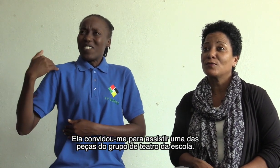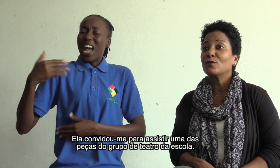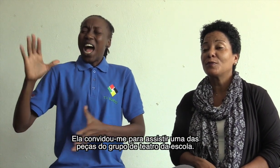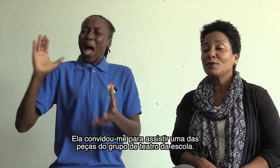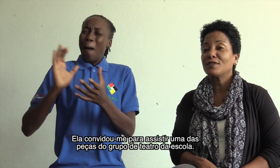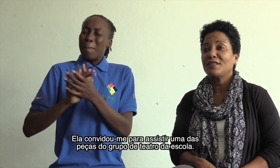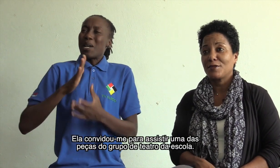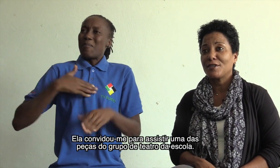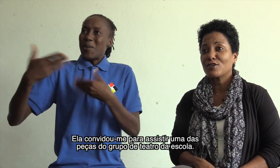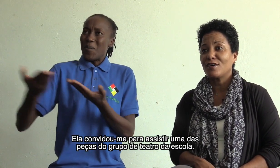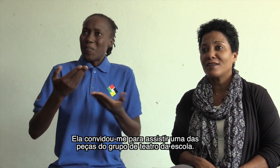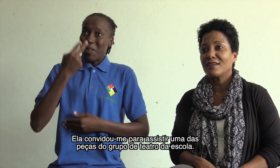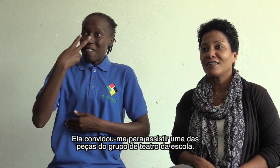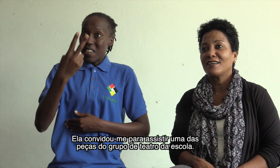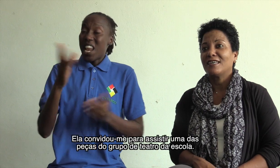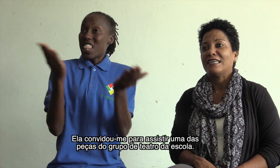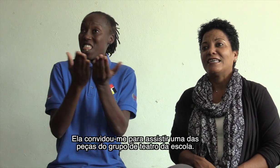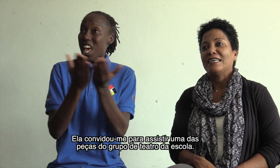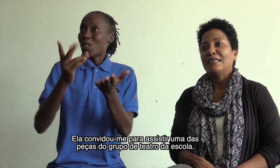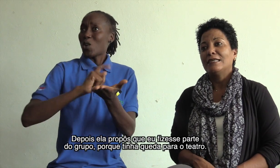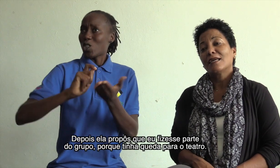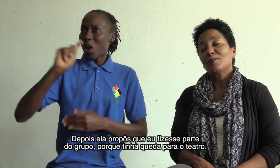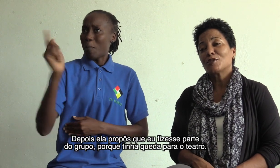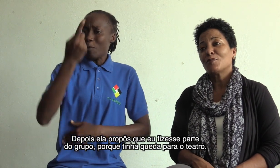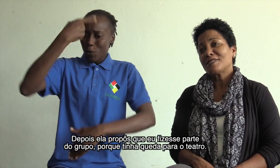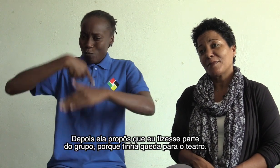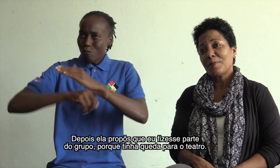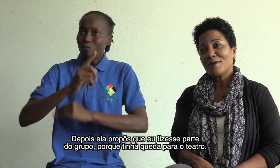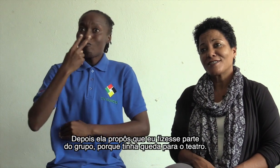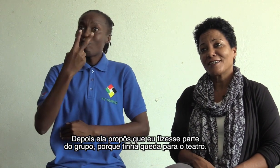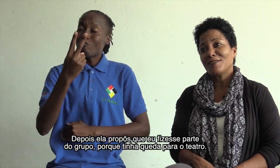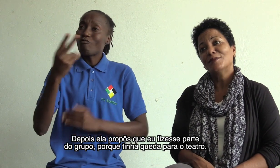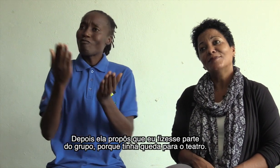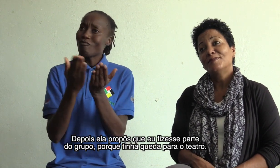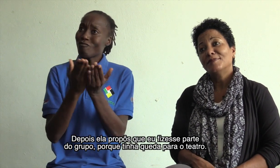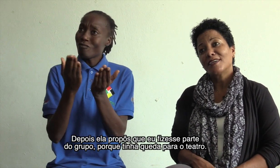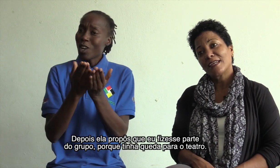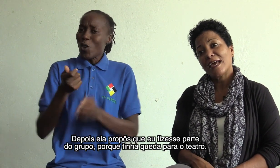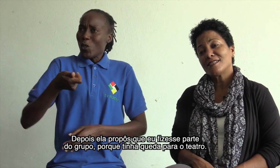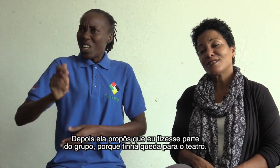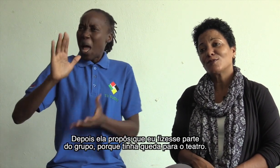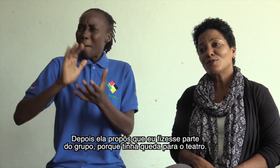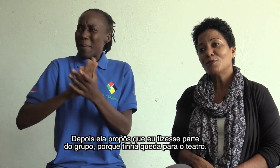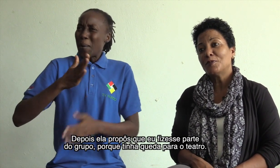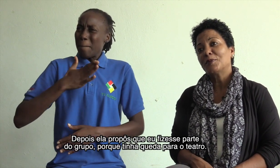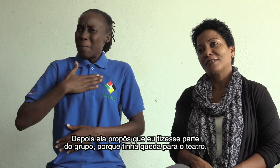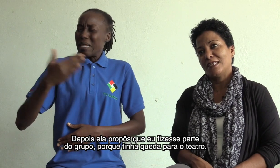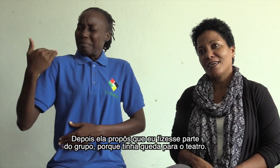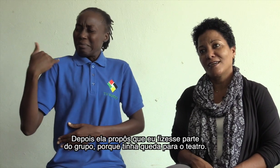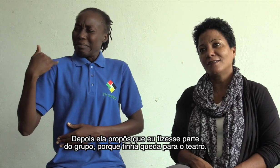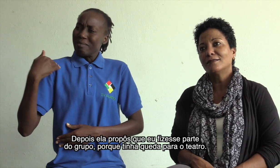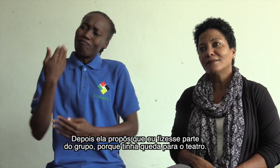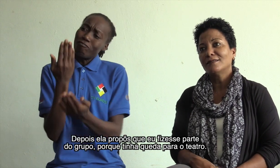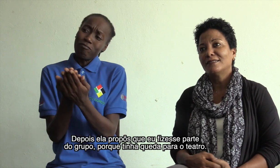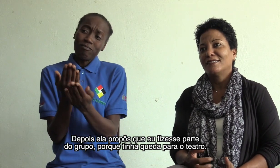peças do grupo de teatro da escola. E ela depois deu-me essa proposta, que eu engranasse no grupo, porque